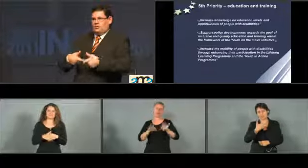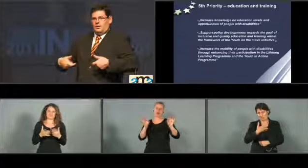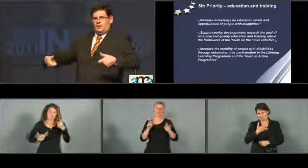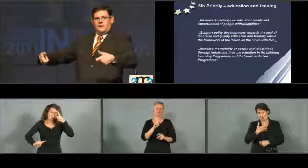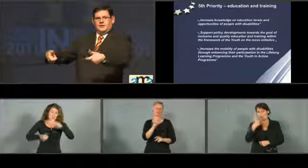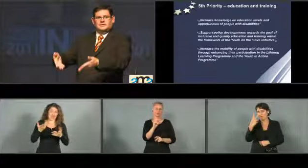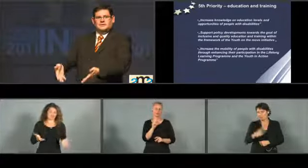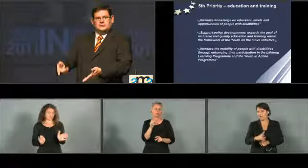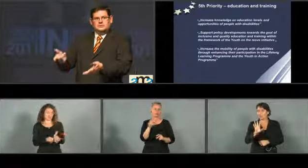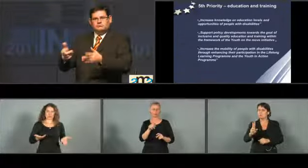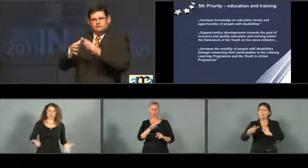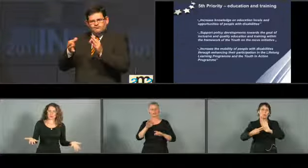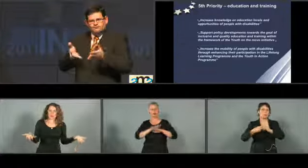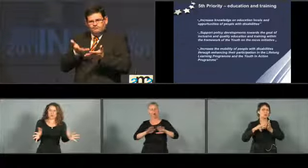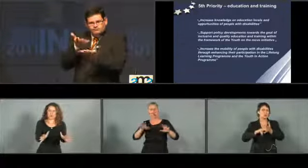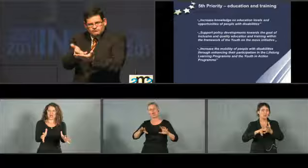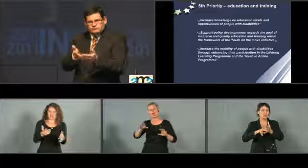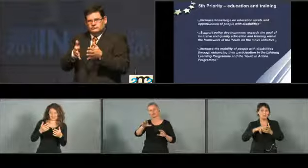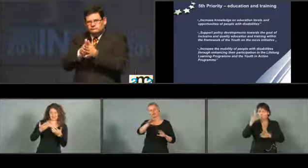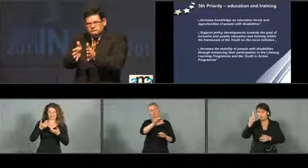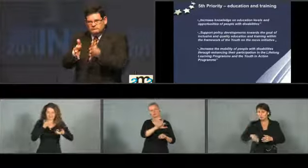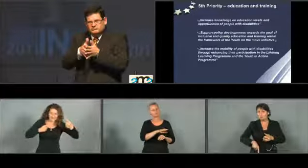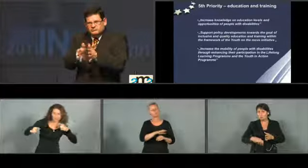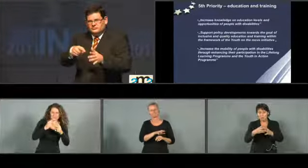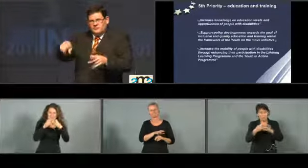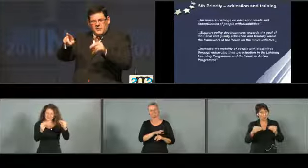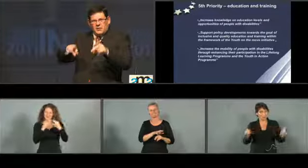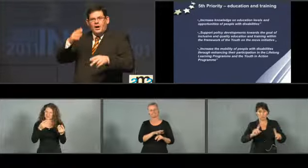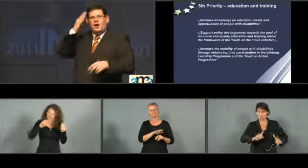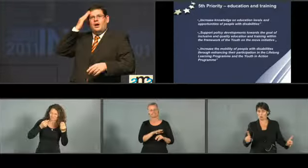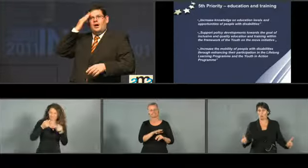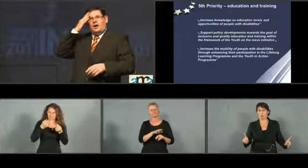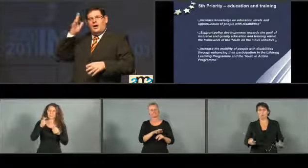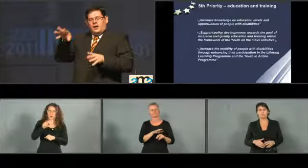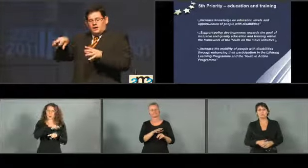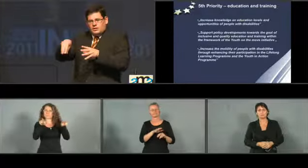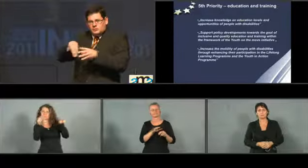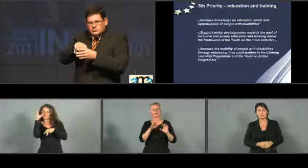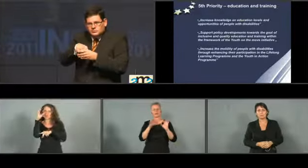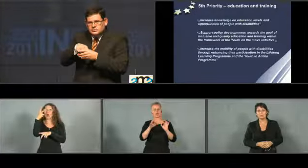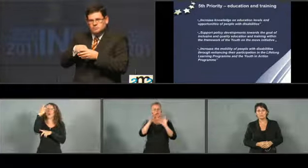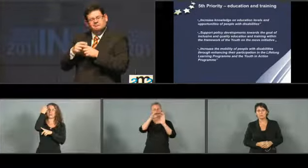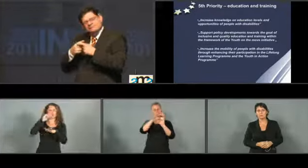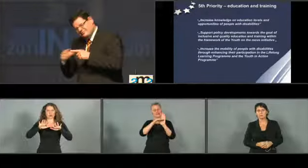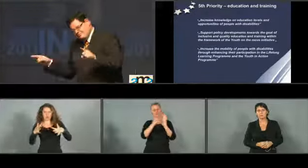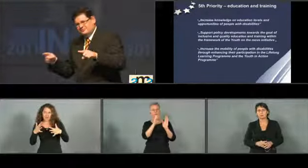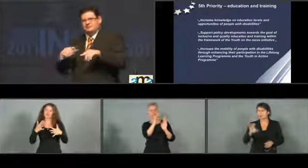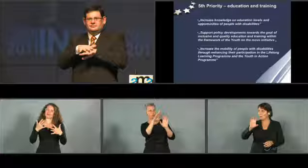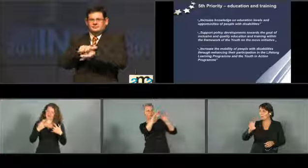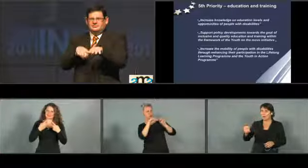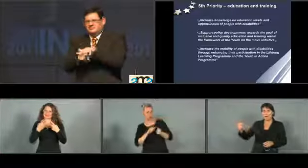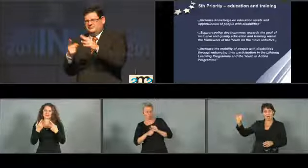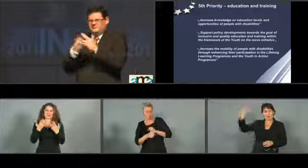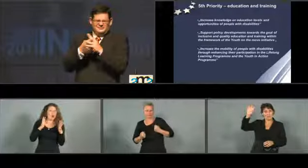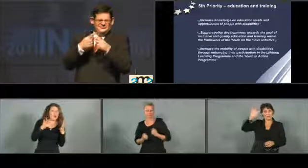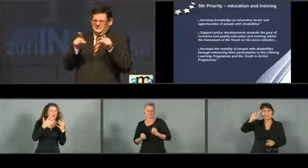partie les lois édictées par l'Union européenne. Des discussions, des explications doivent encore avoir lieu